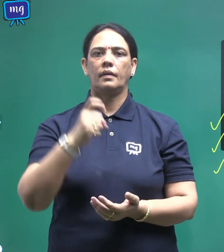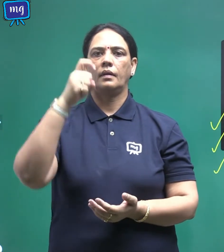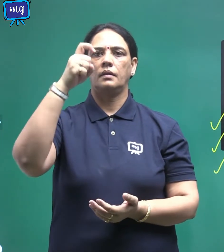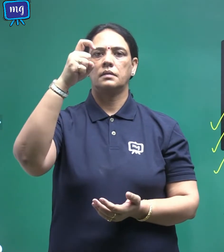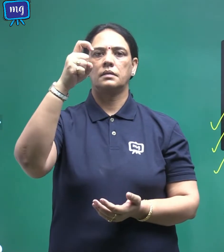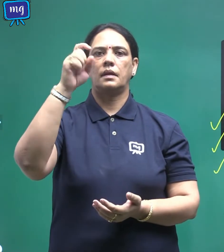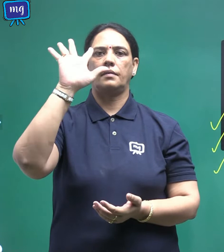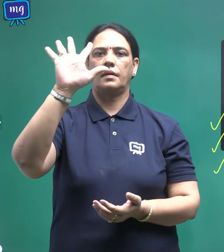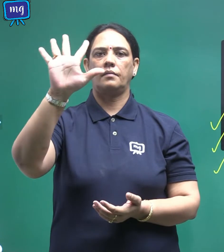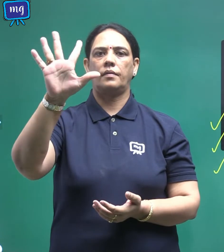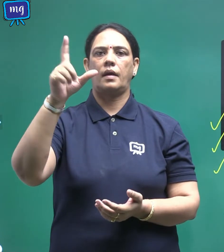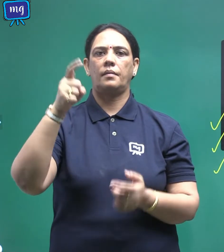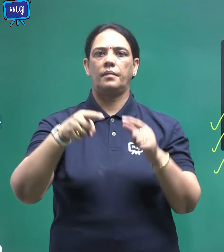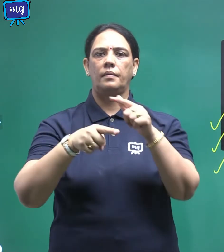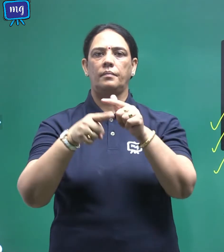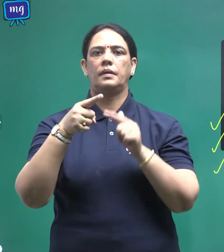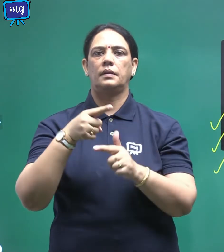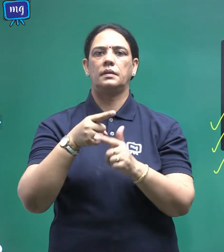75%।